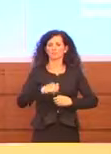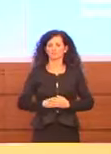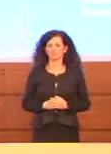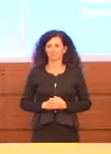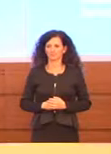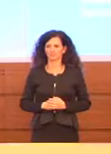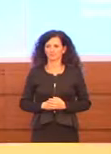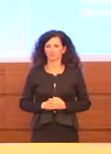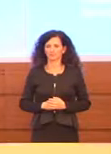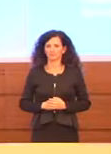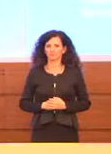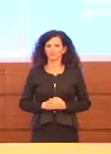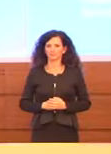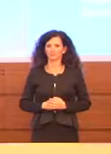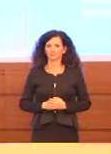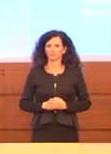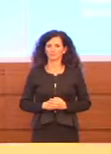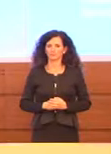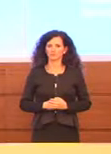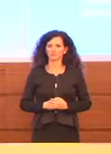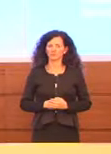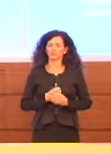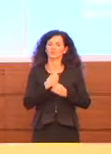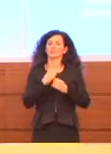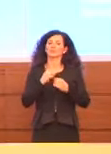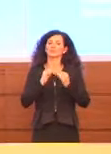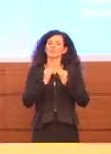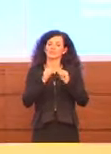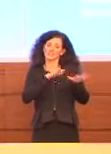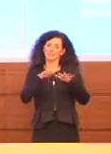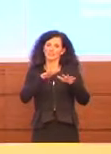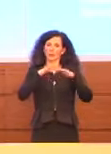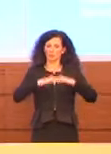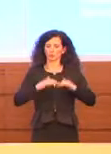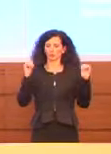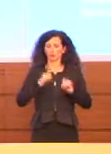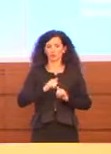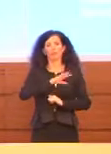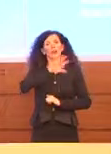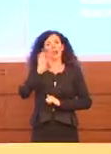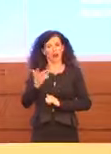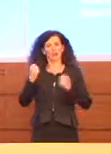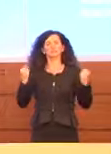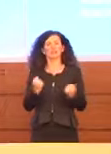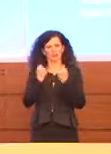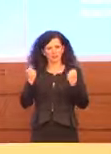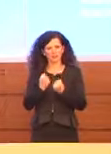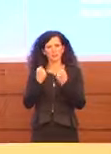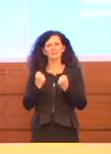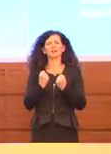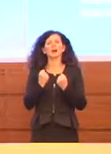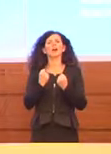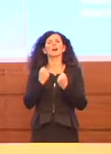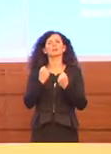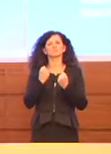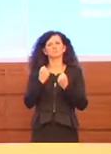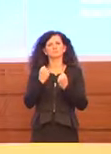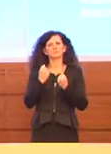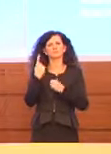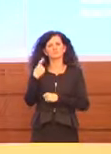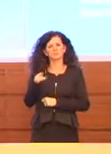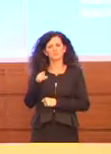attività importante del sistema di protezione civile nell'ambito del sistema di protezione civile è stata quella relativa